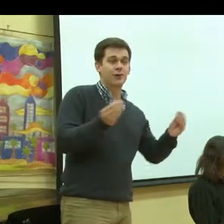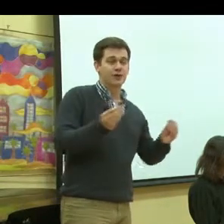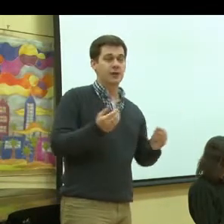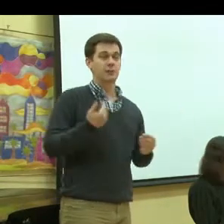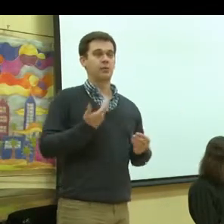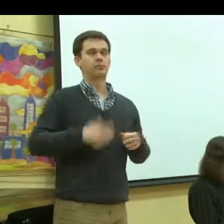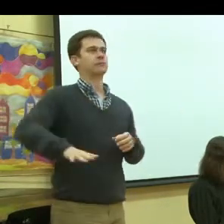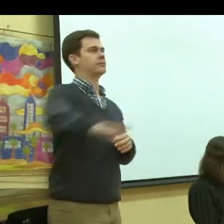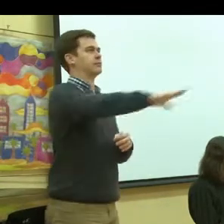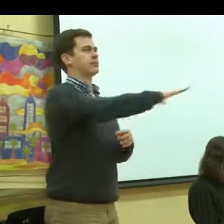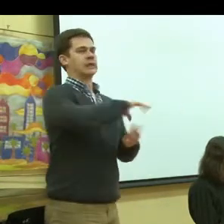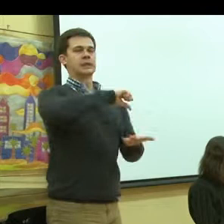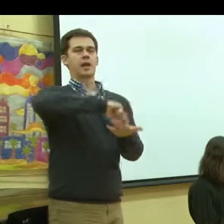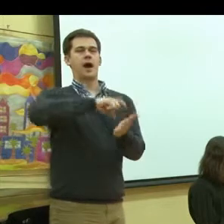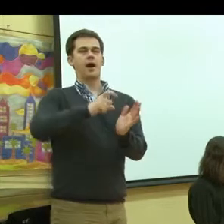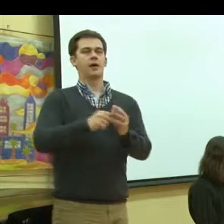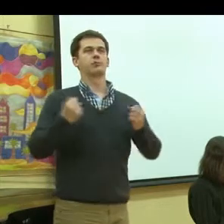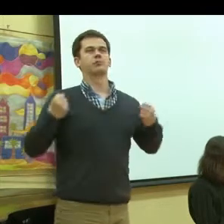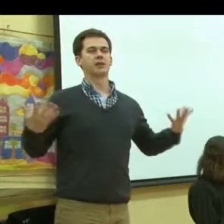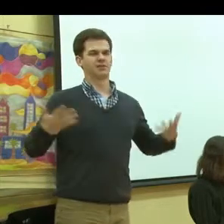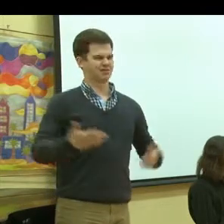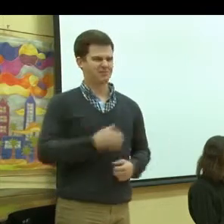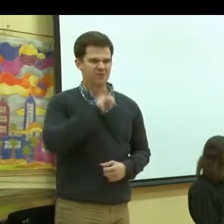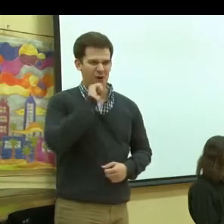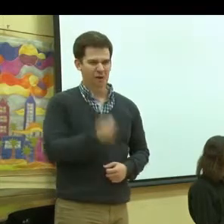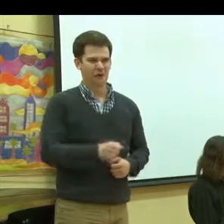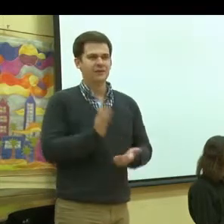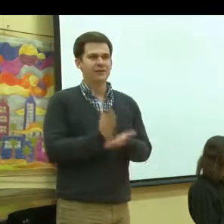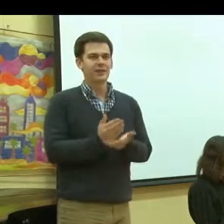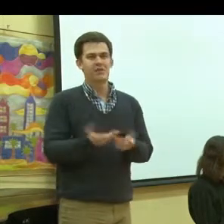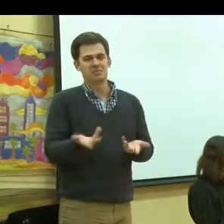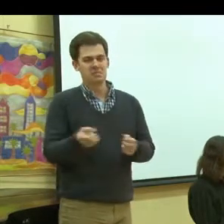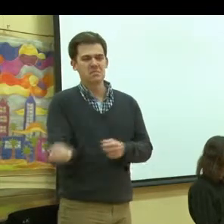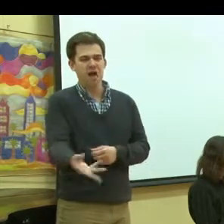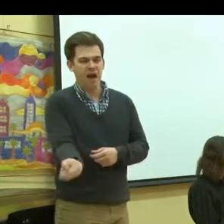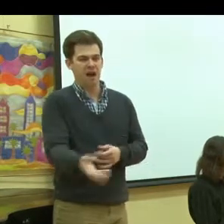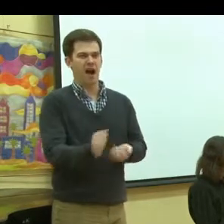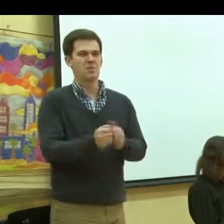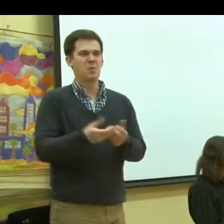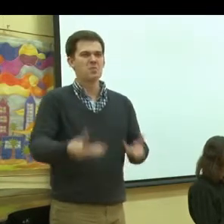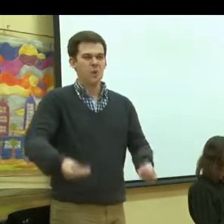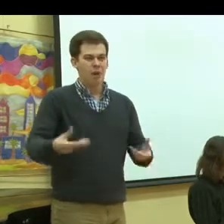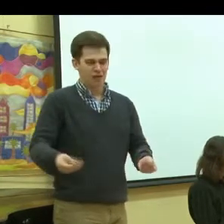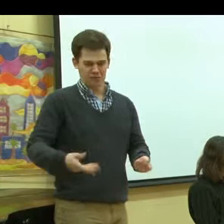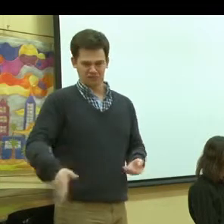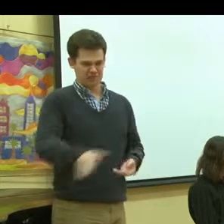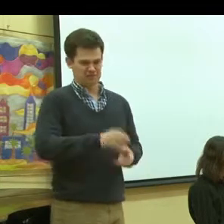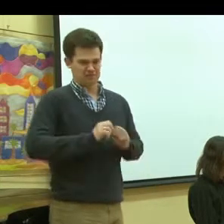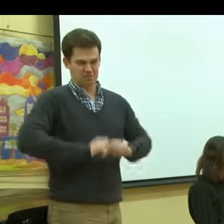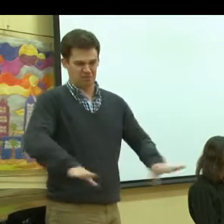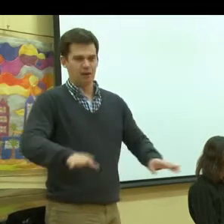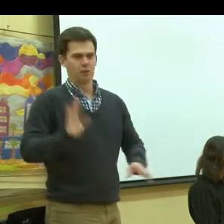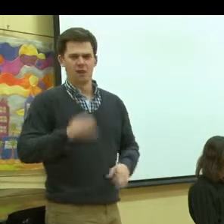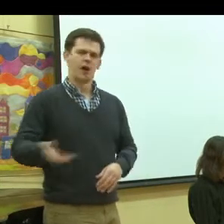których tańczono, no były takie skromne, tak, więc to było czasem, nie wiem, albo drewno, albo po prostu piach, gdzieś tam błoto. Porque esos